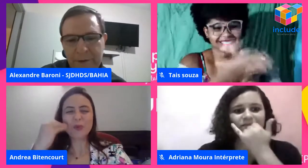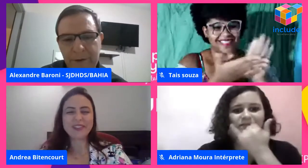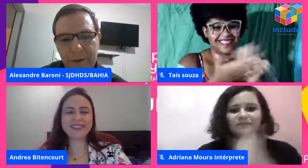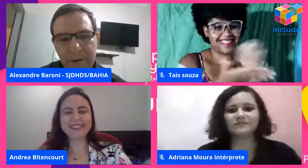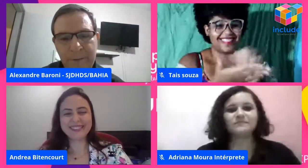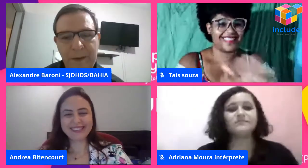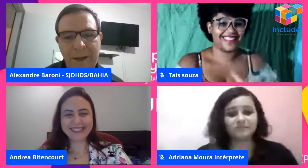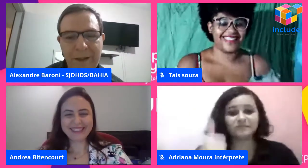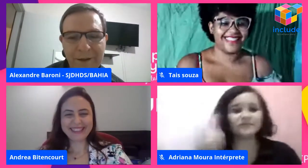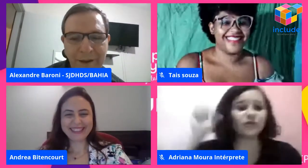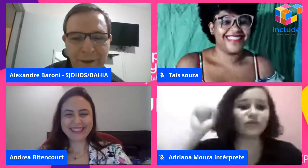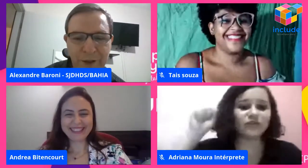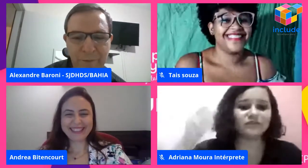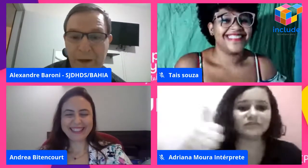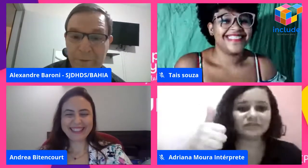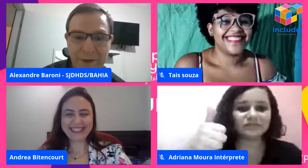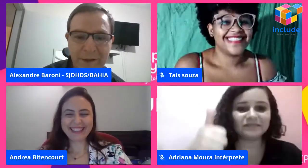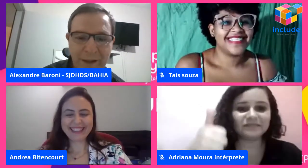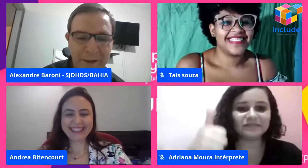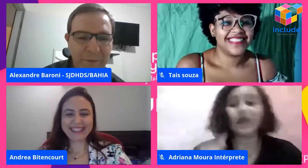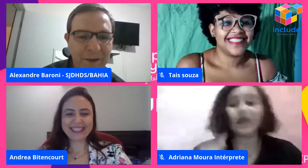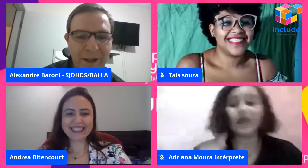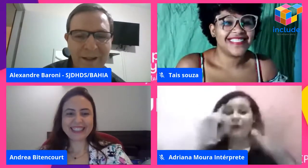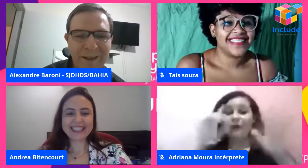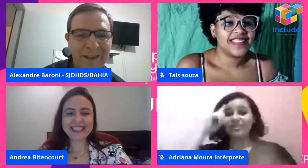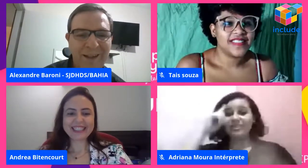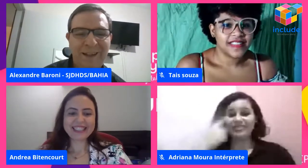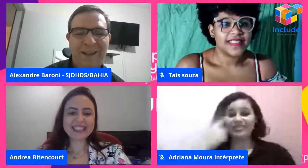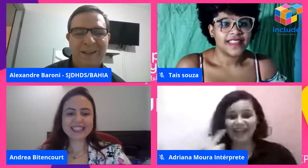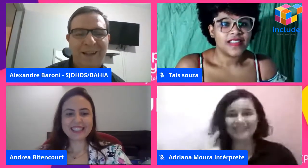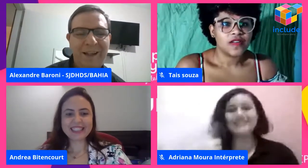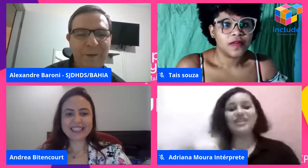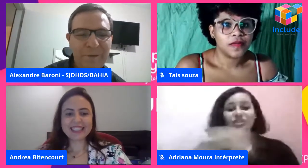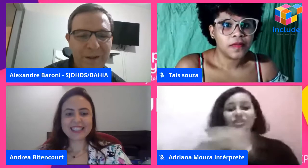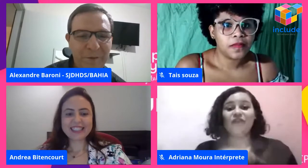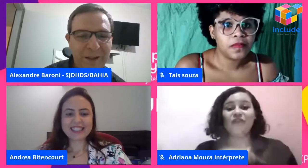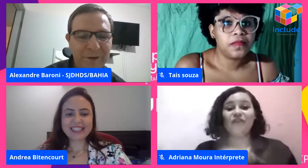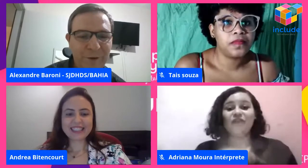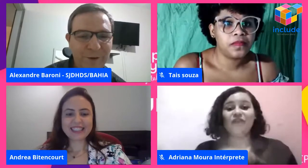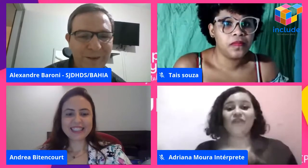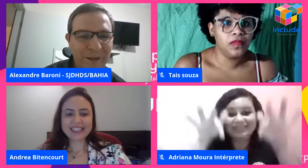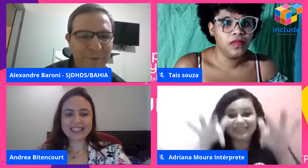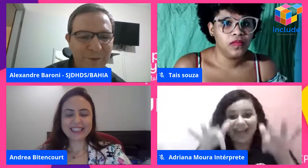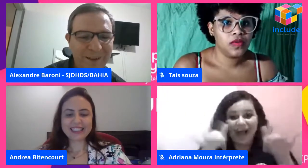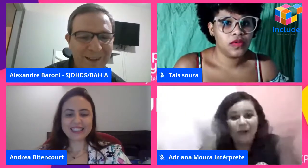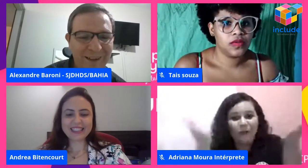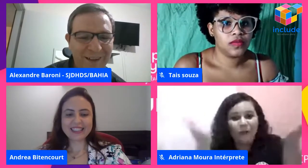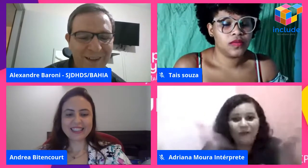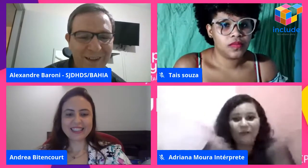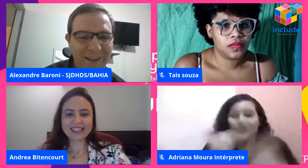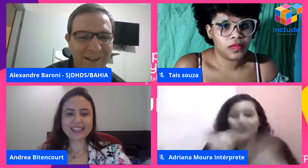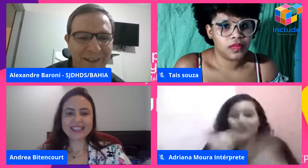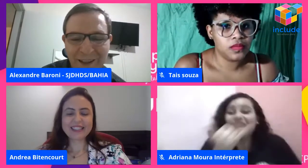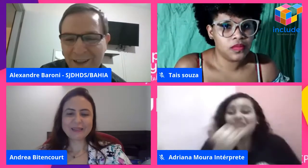Adriana, diga para a Thaís que a gente vai precisar terminar, tá? Infelizmente, o nosso tempo, né,